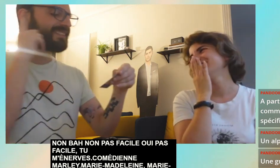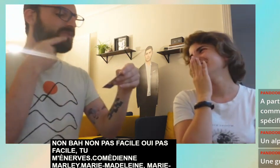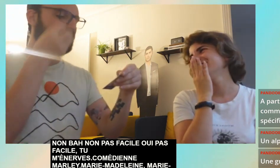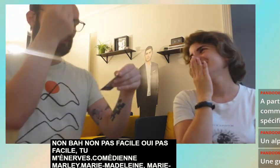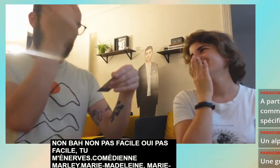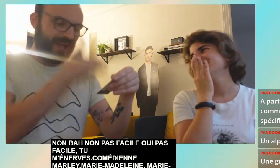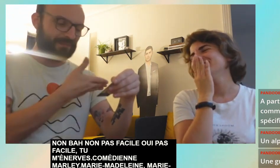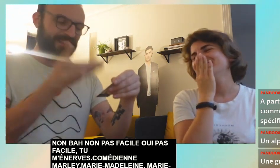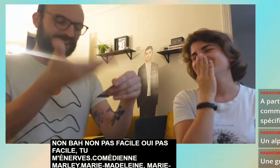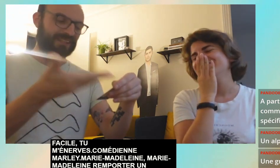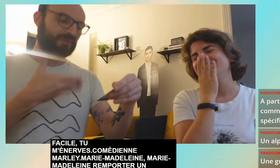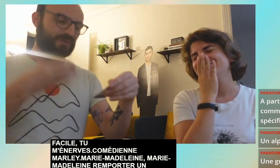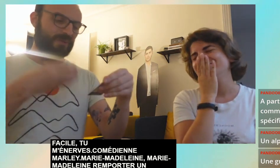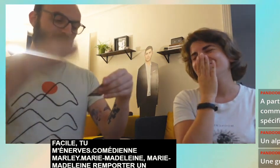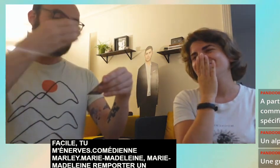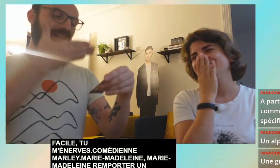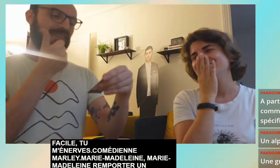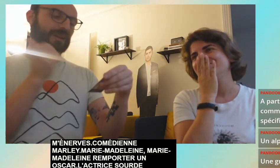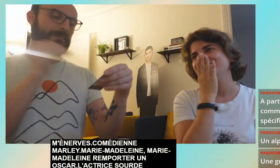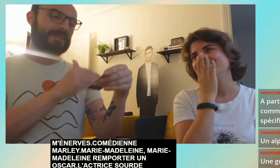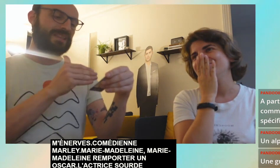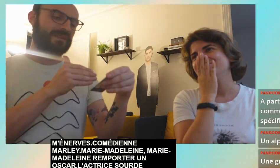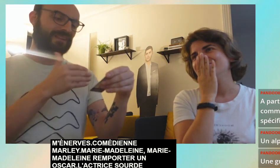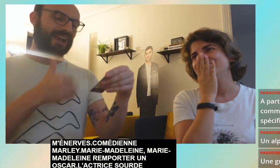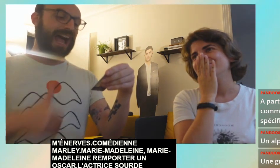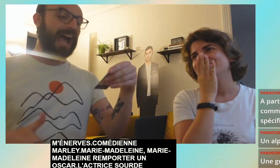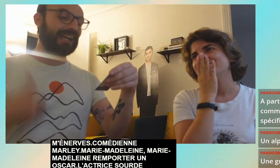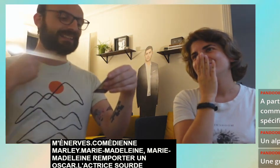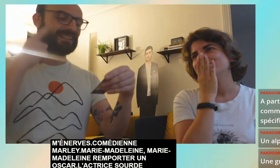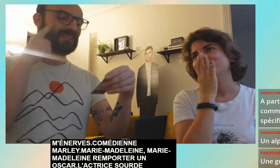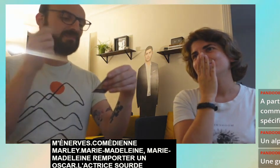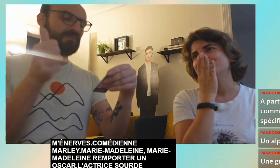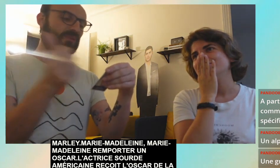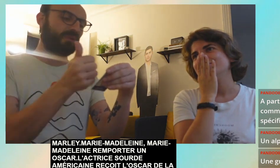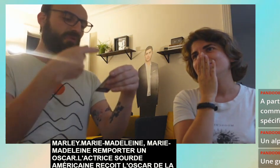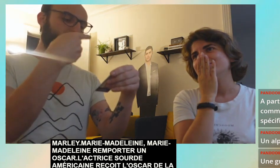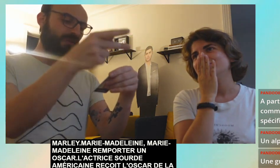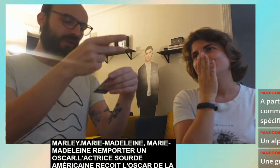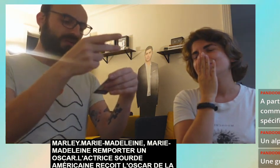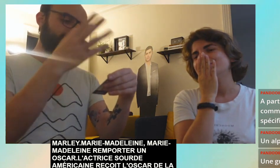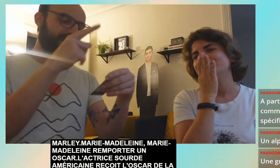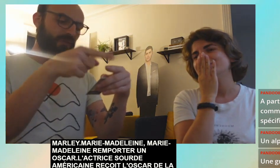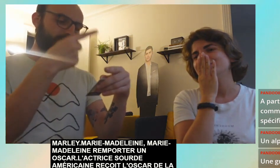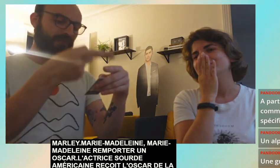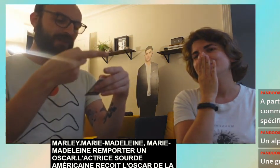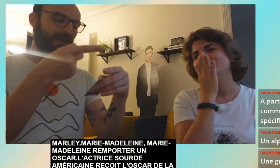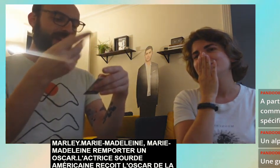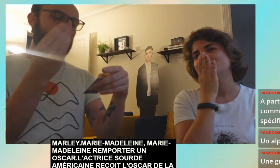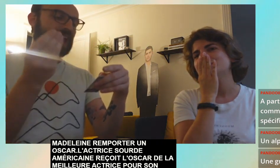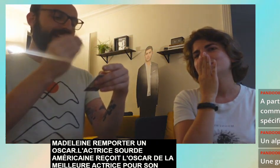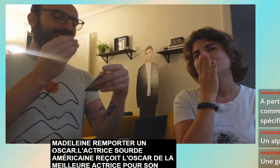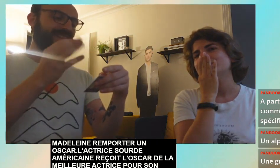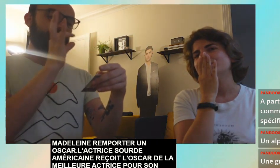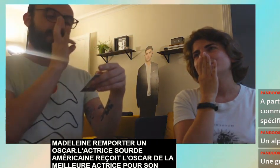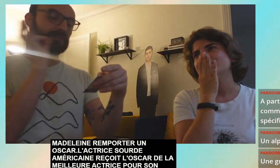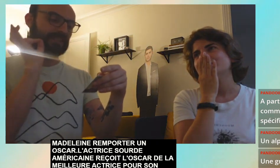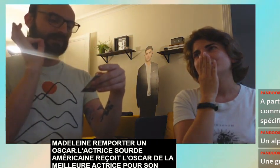L'actrice sourde américaine reçoit l'Oscar de la meilleure actrice pour son rôle dans le film Les Enfants du